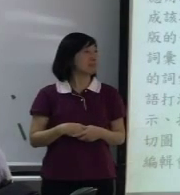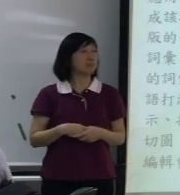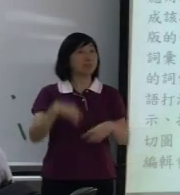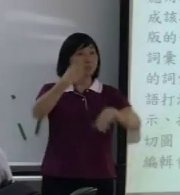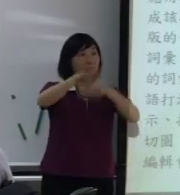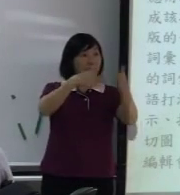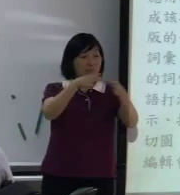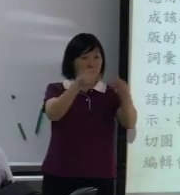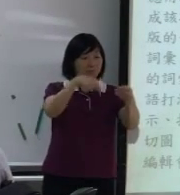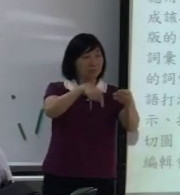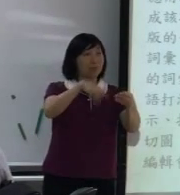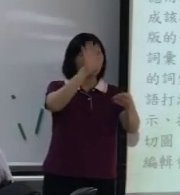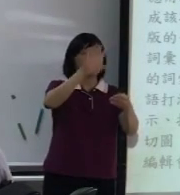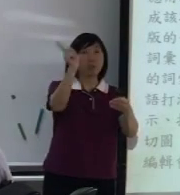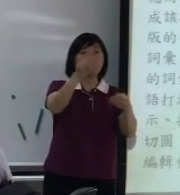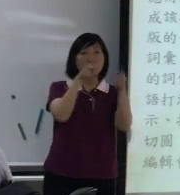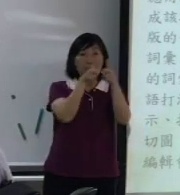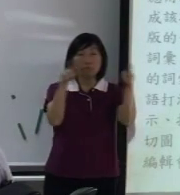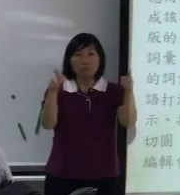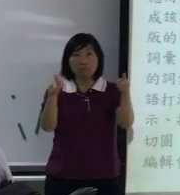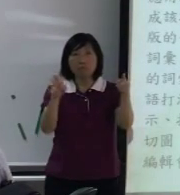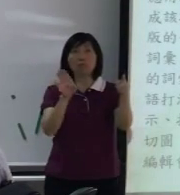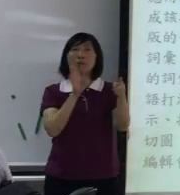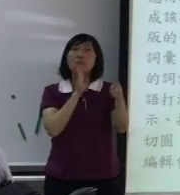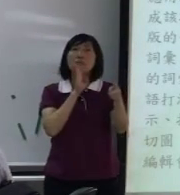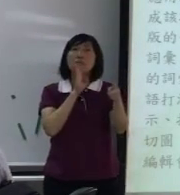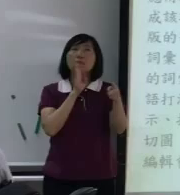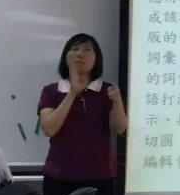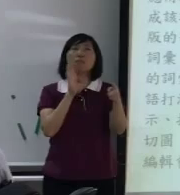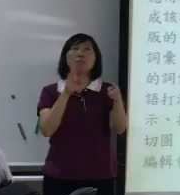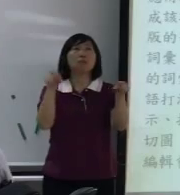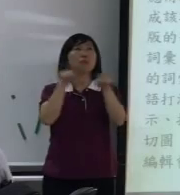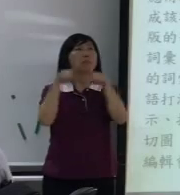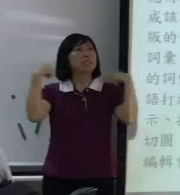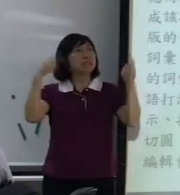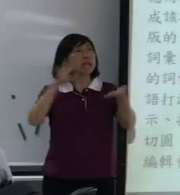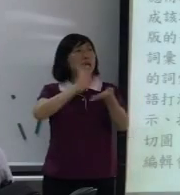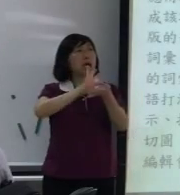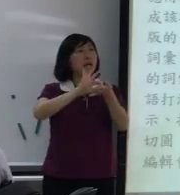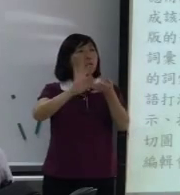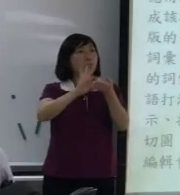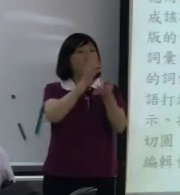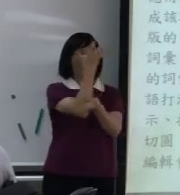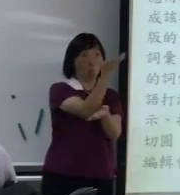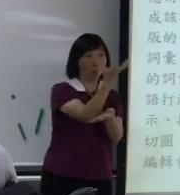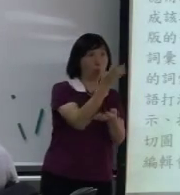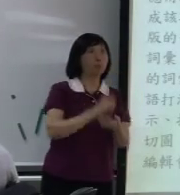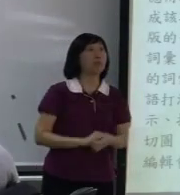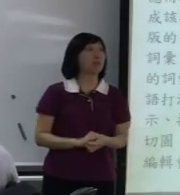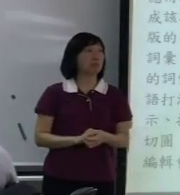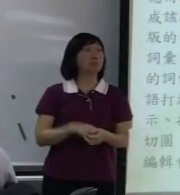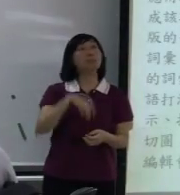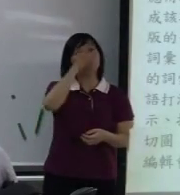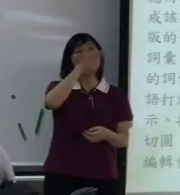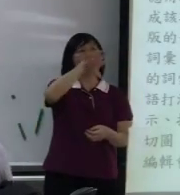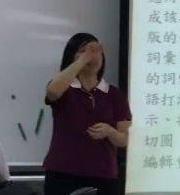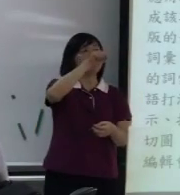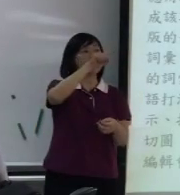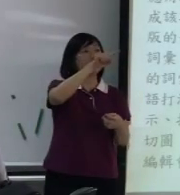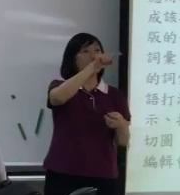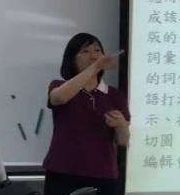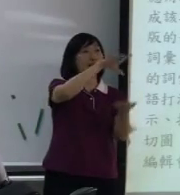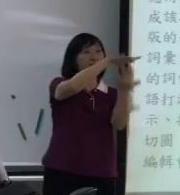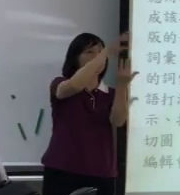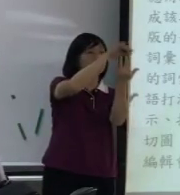哪些职位是平常大家使用率最高的，我们先把它挑出